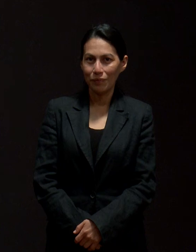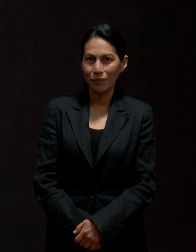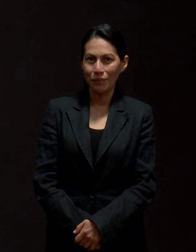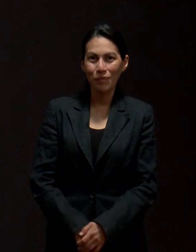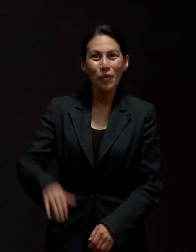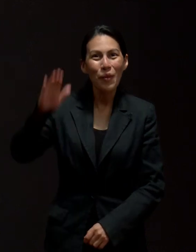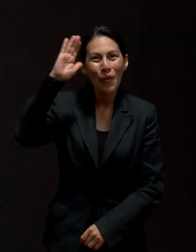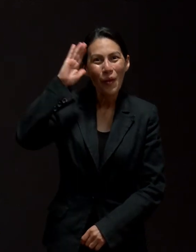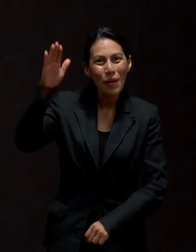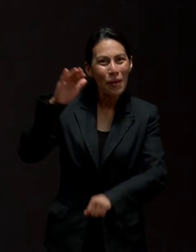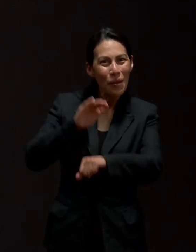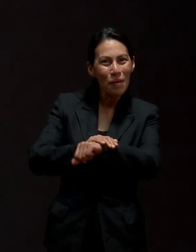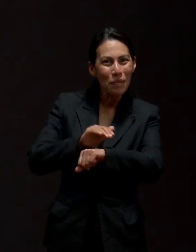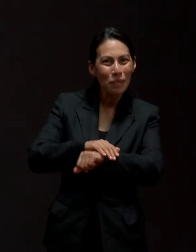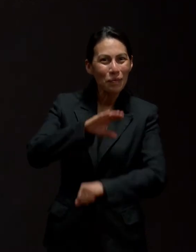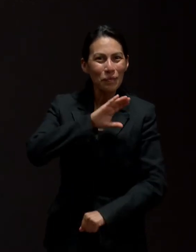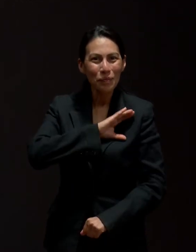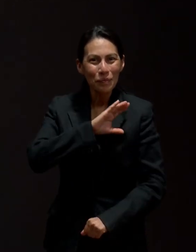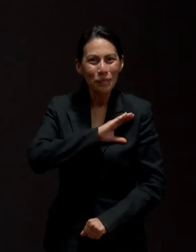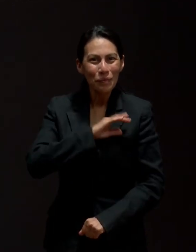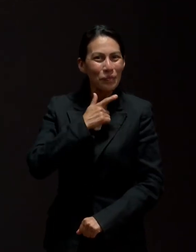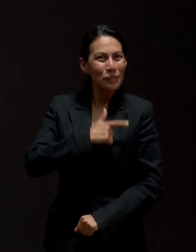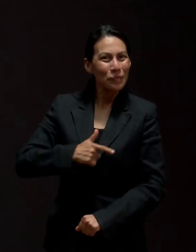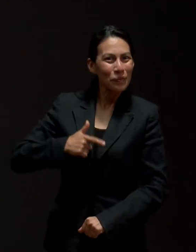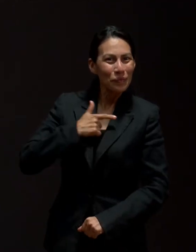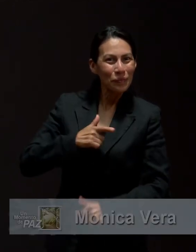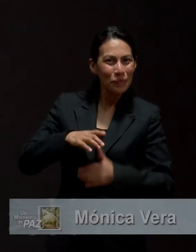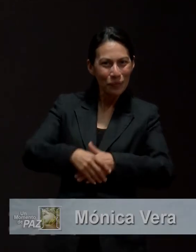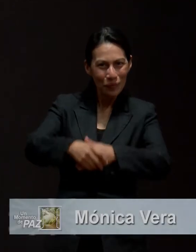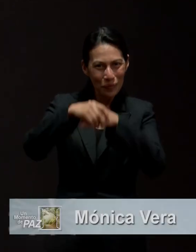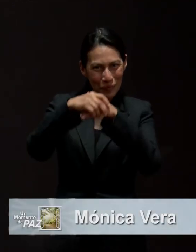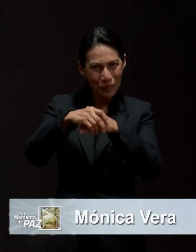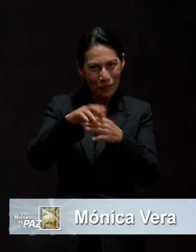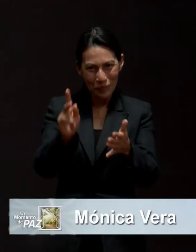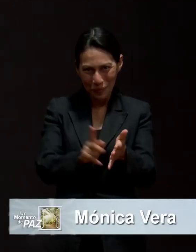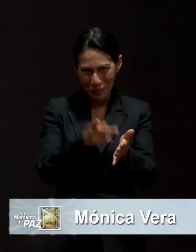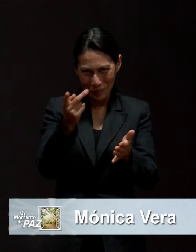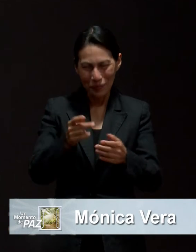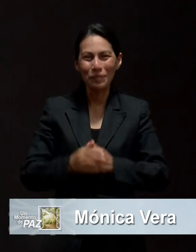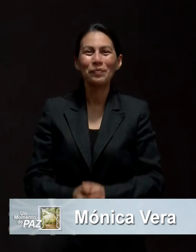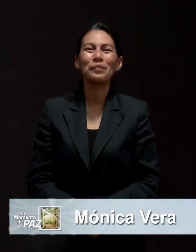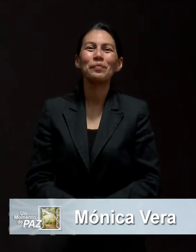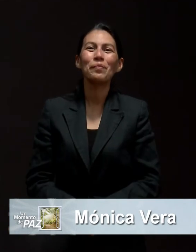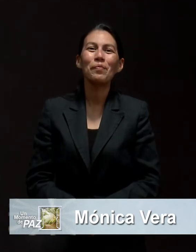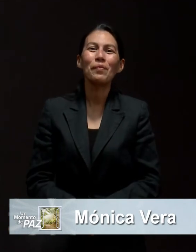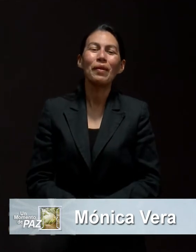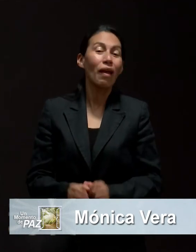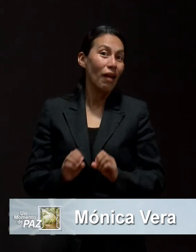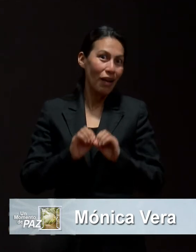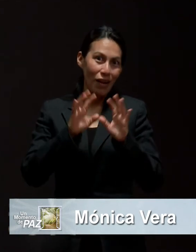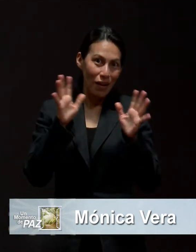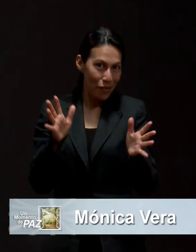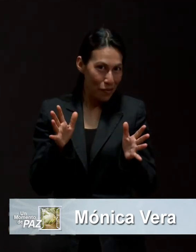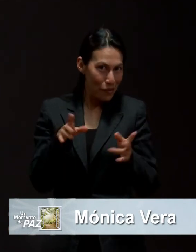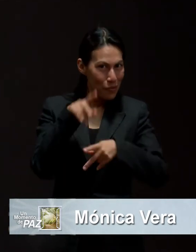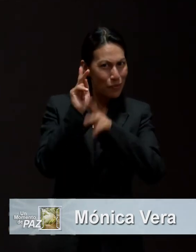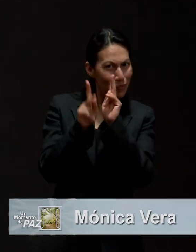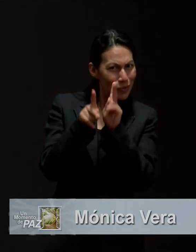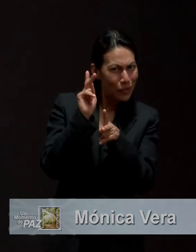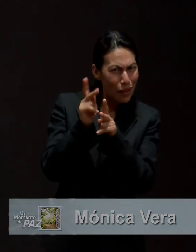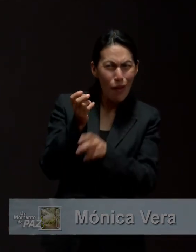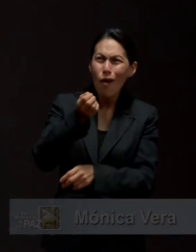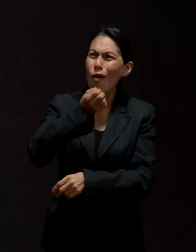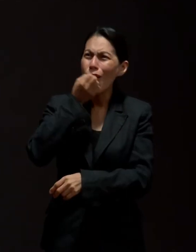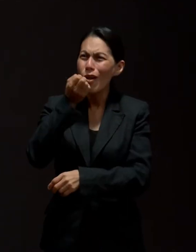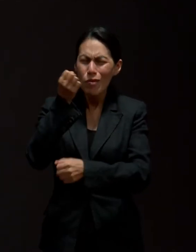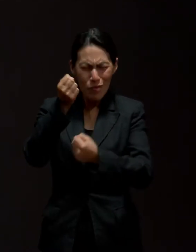¿Qué tal, queridos amigos? Qué gusto saludarles nuevamente. Desde luego, para platicar del